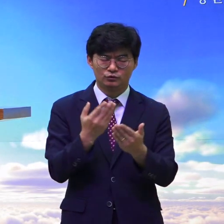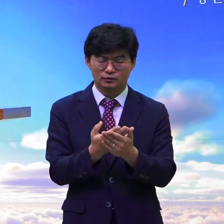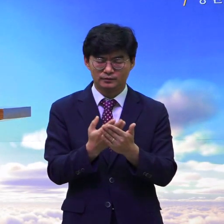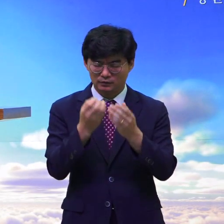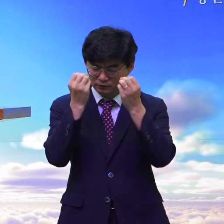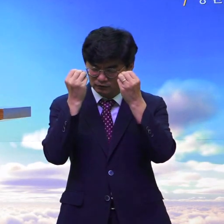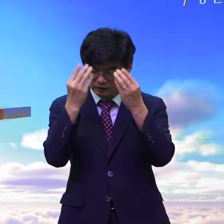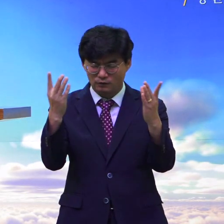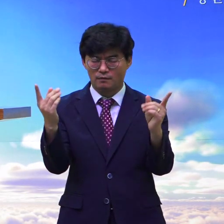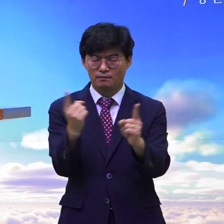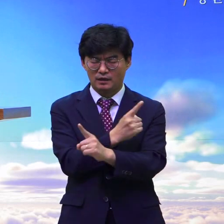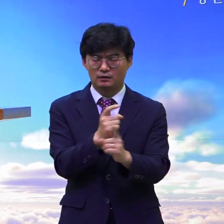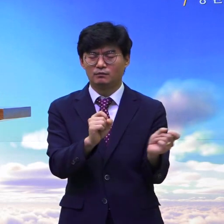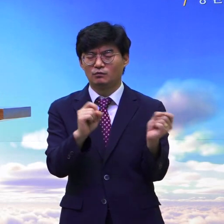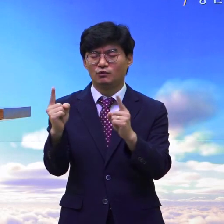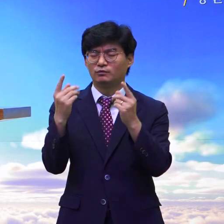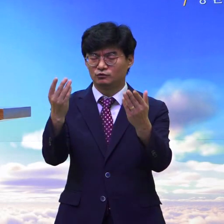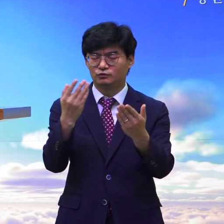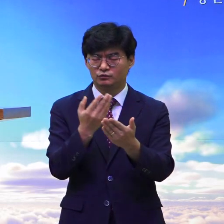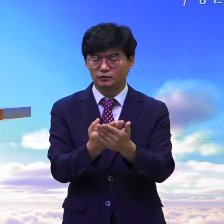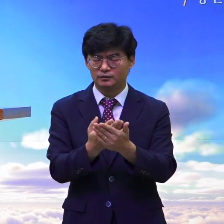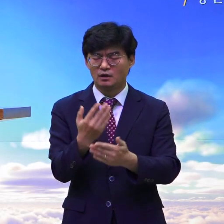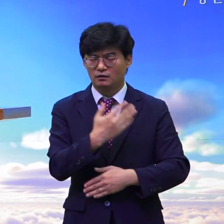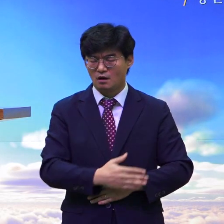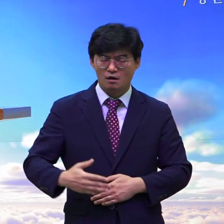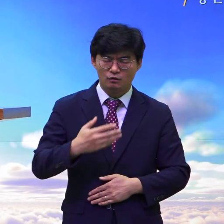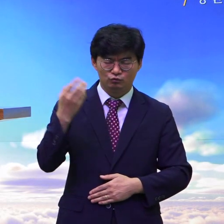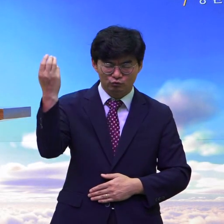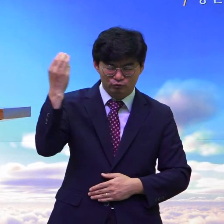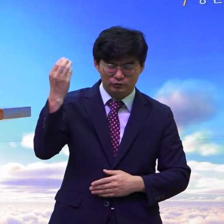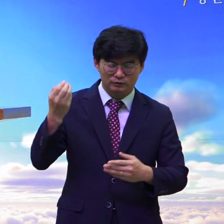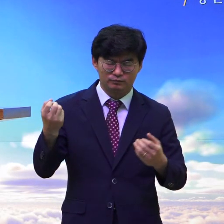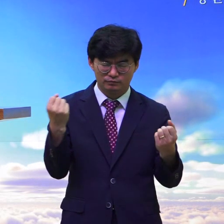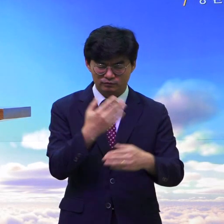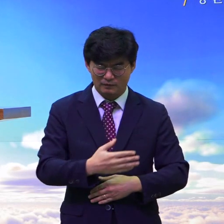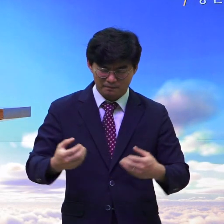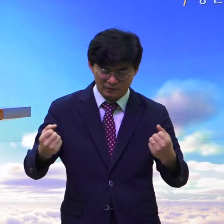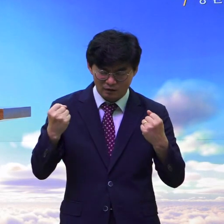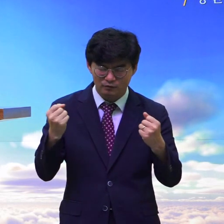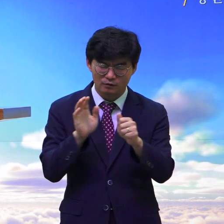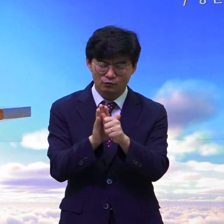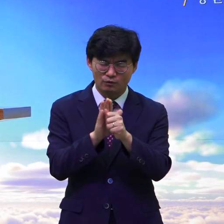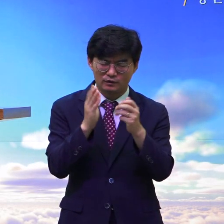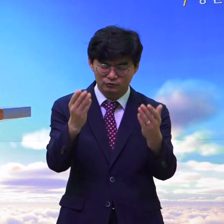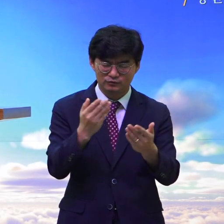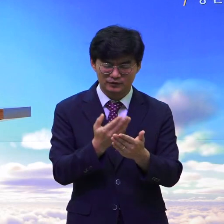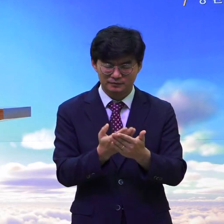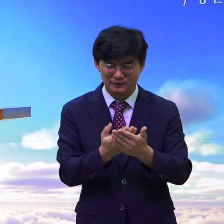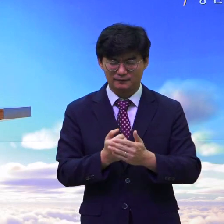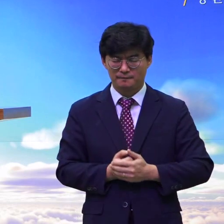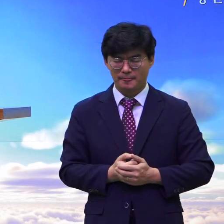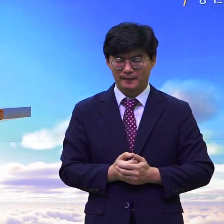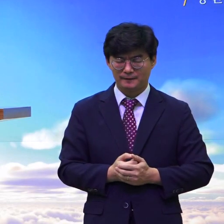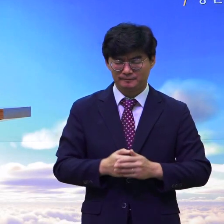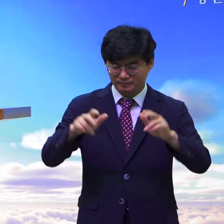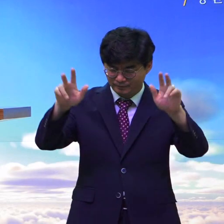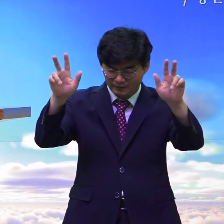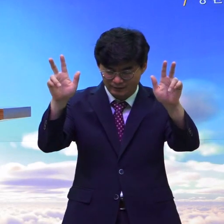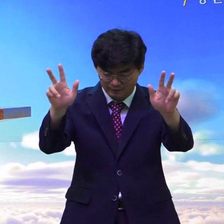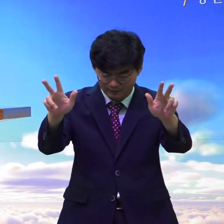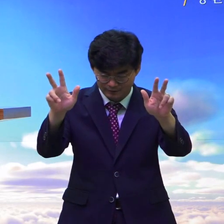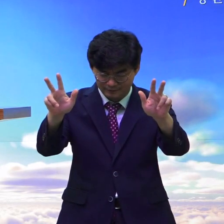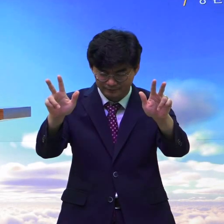주시고 영육간의 강건함으로 주님을 찬양하며 영광 돌릴 수 있도록 인도하여 주시옵소서.